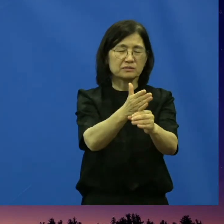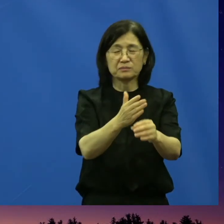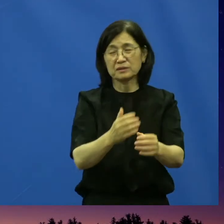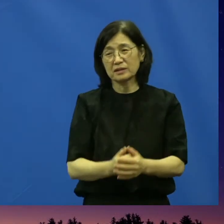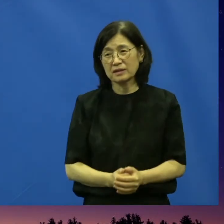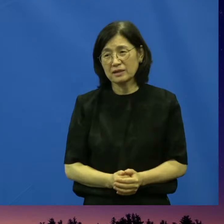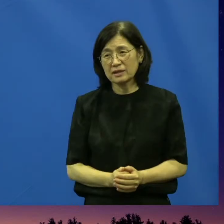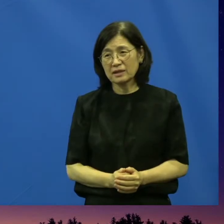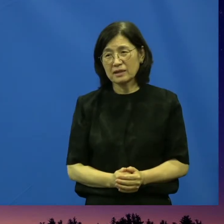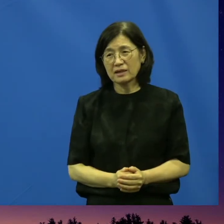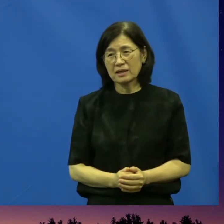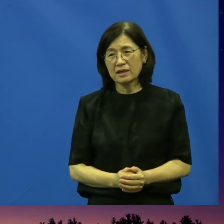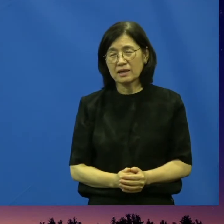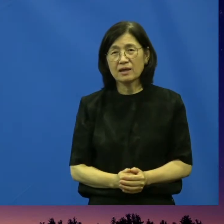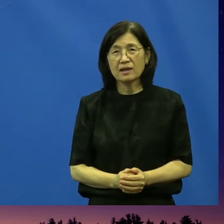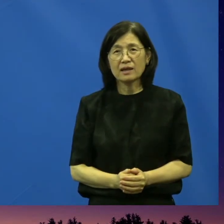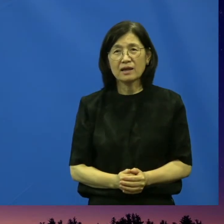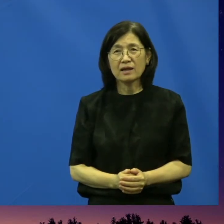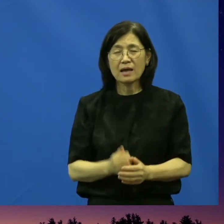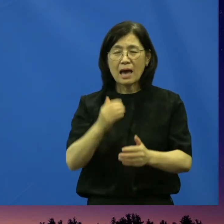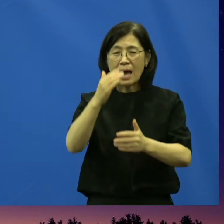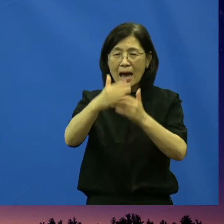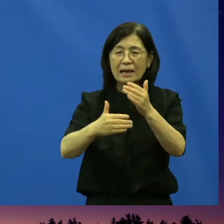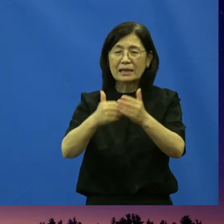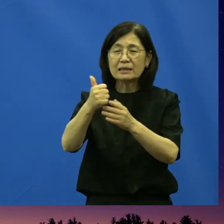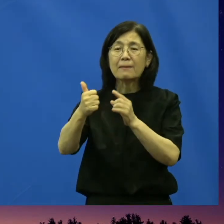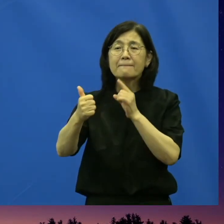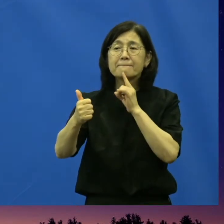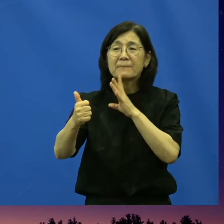여러분. 하나님만이 스트롱홀드,